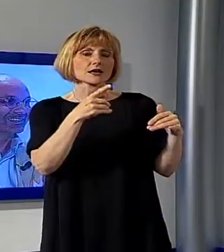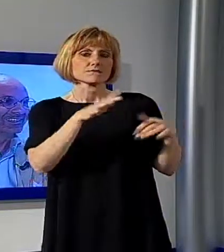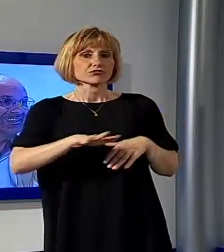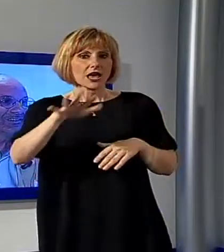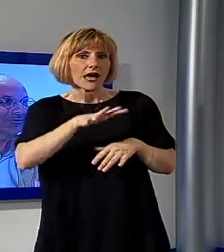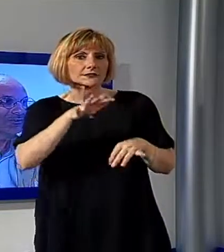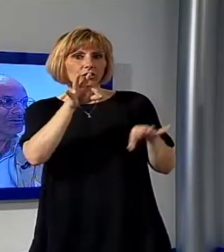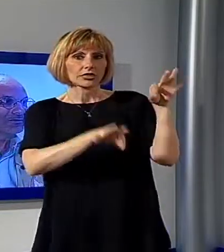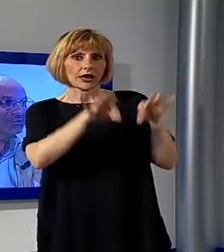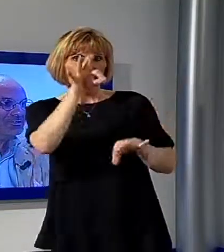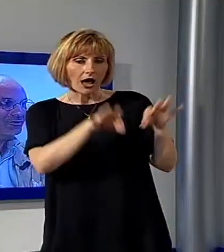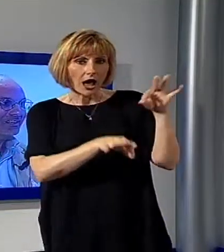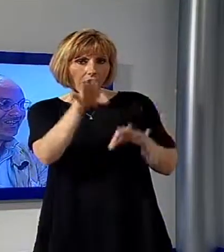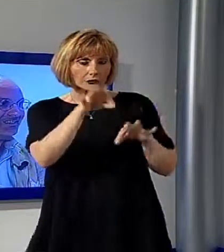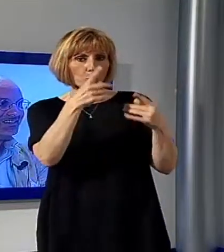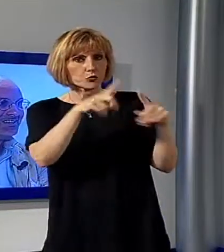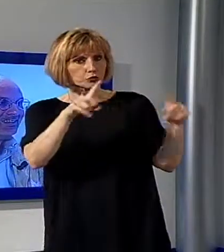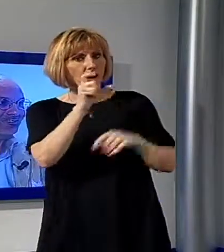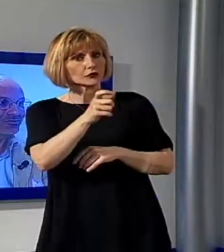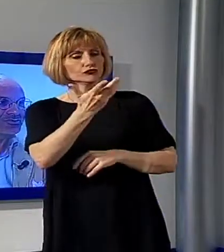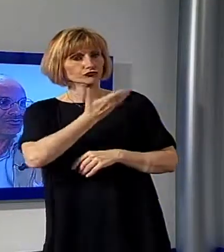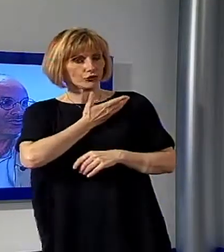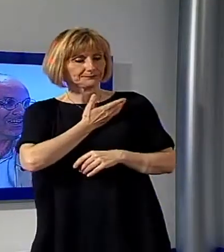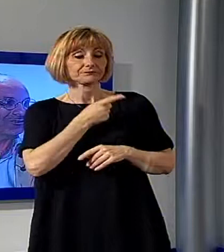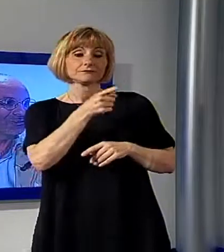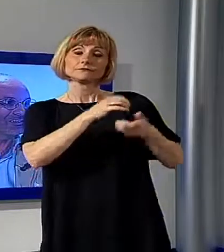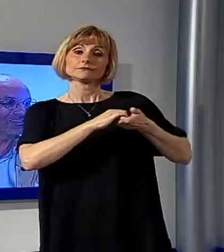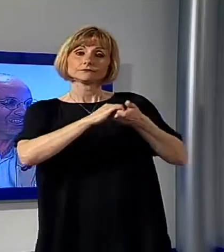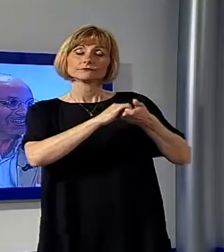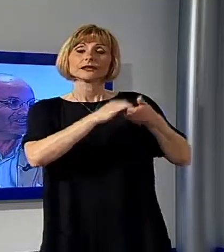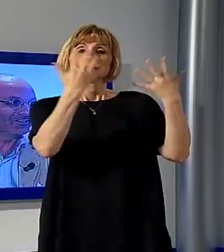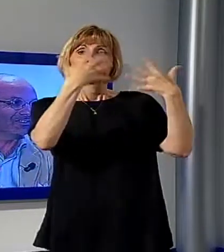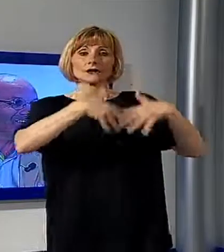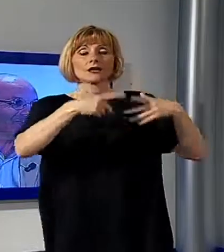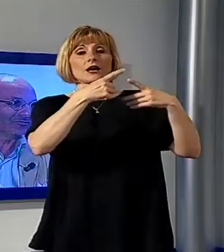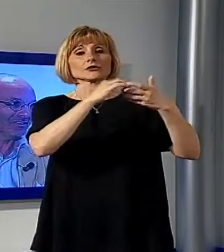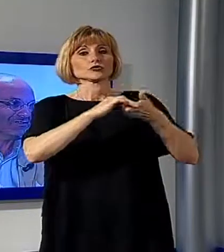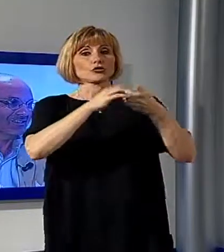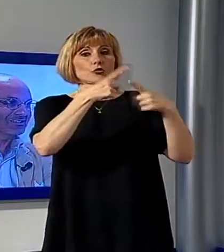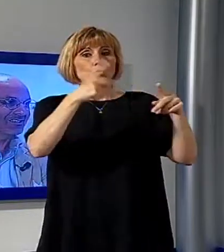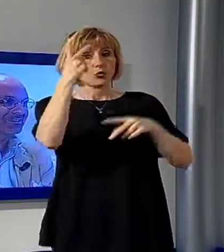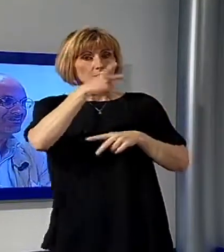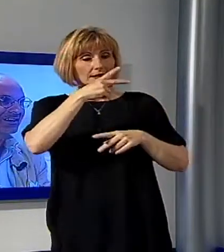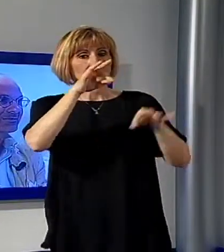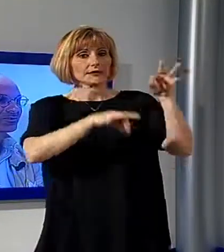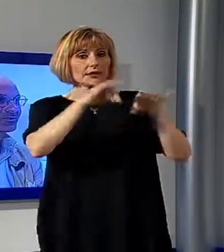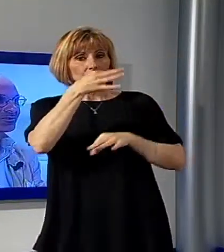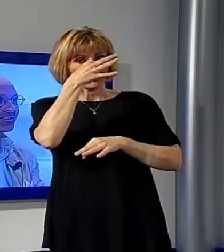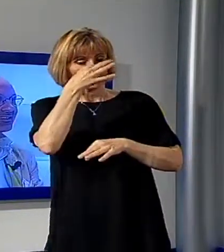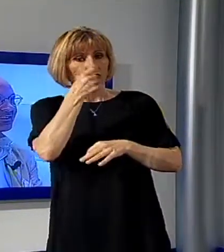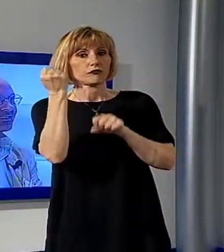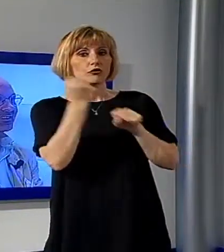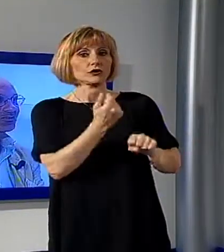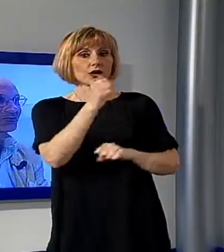teatri. Con questa manifestazione che è organizzata dall'Associazione Musicale Lucchese, dal Teatro del Giglio, Fondazione Cassa di Risparmio,